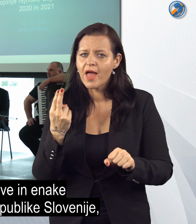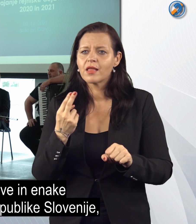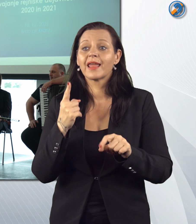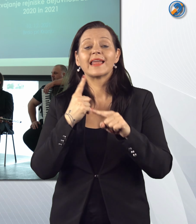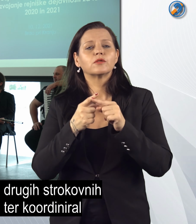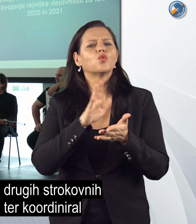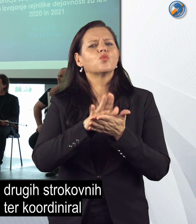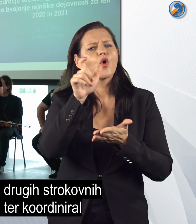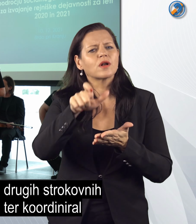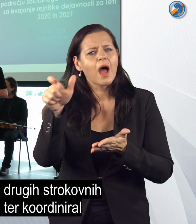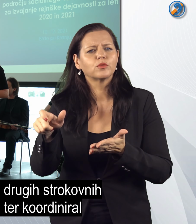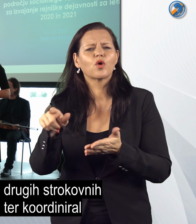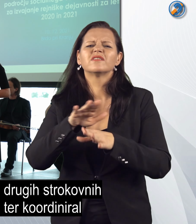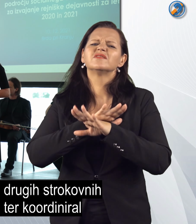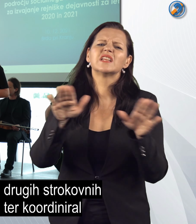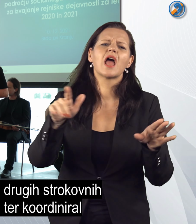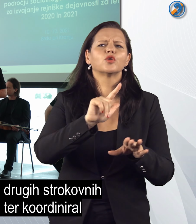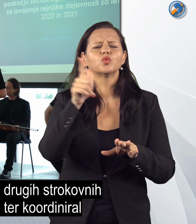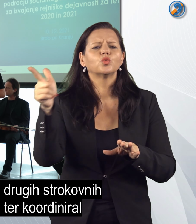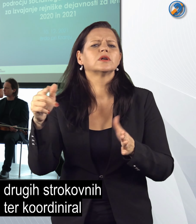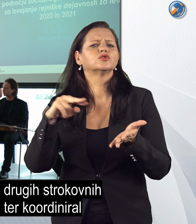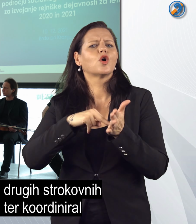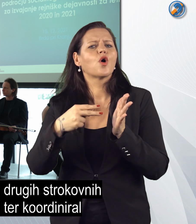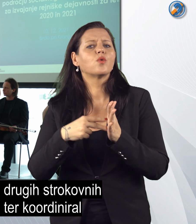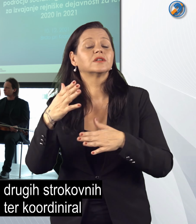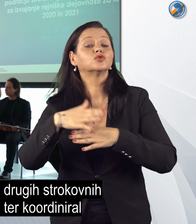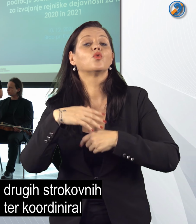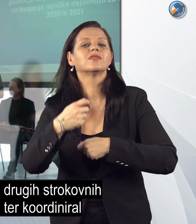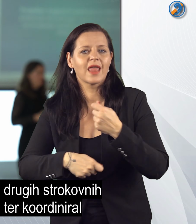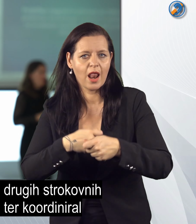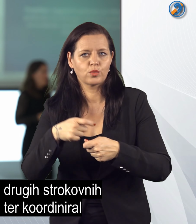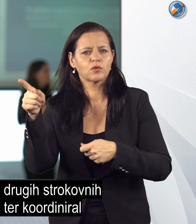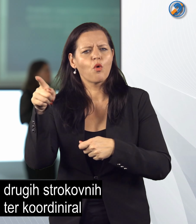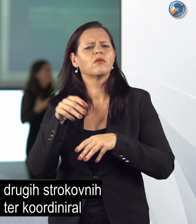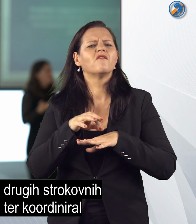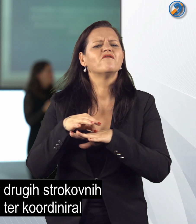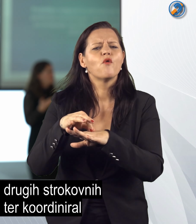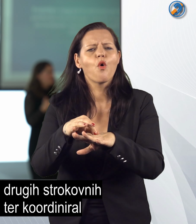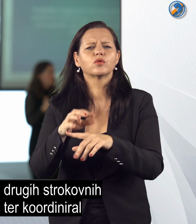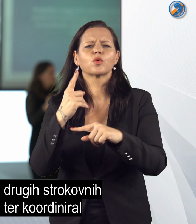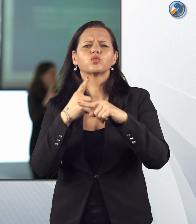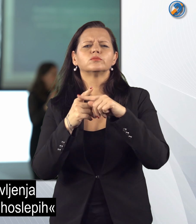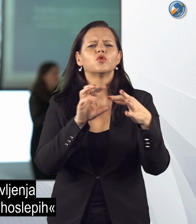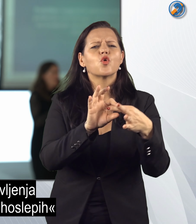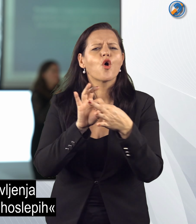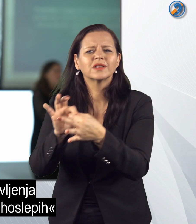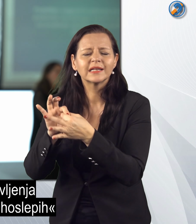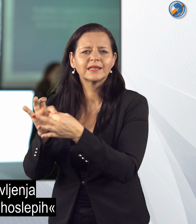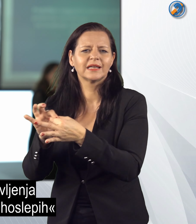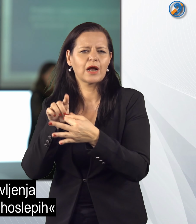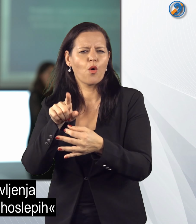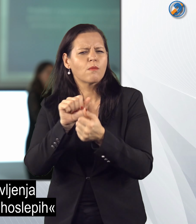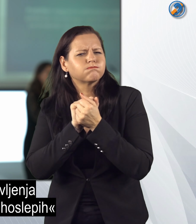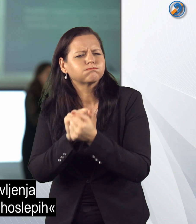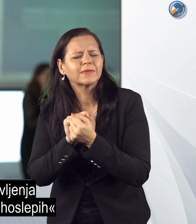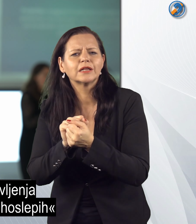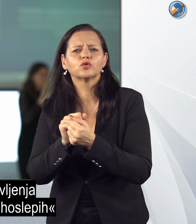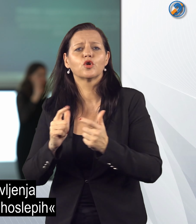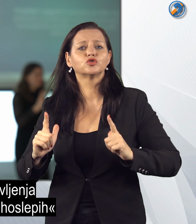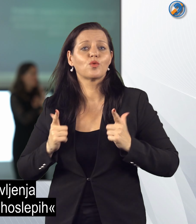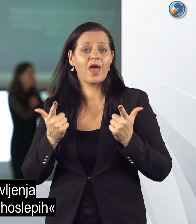strokovnih sodelavcev vodil ter koordiniral bitko življenja gluhih in gluhoslepih do umestitve